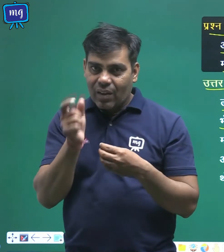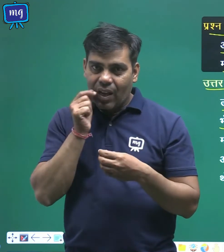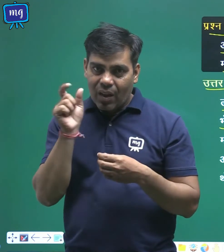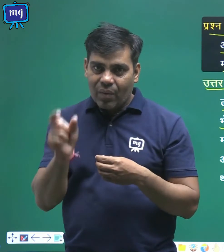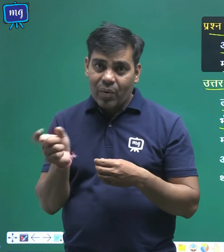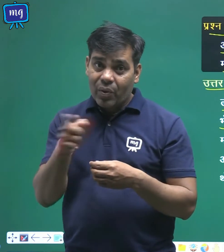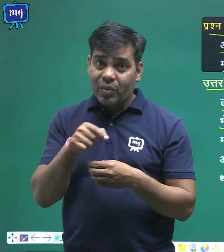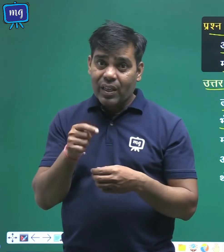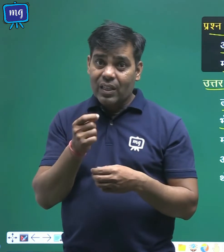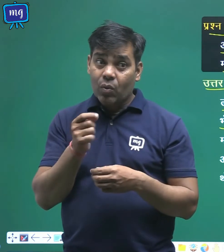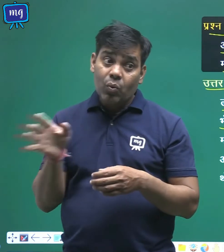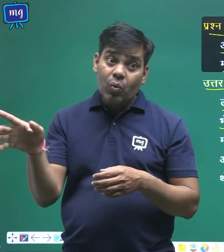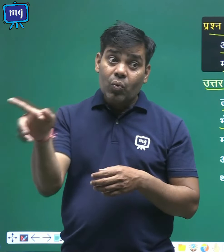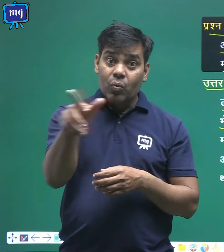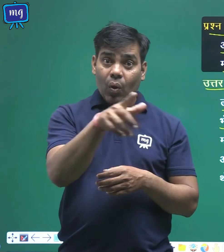सारी भेड़